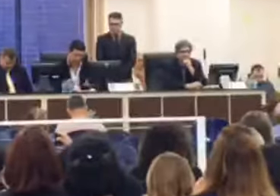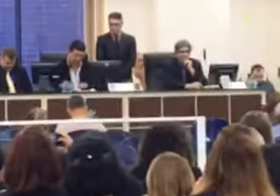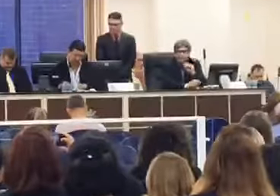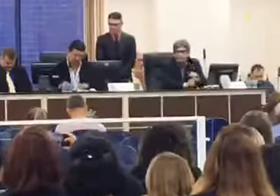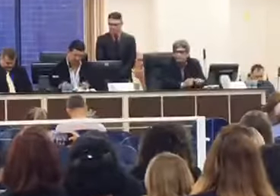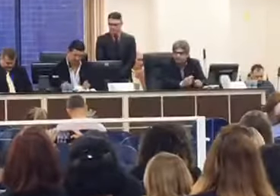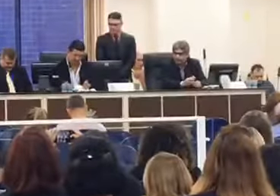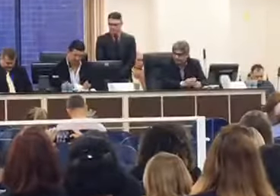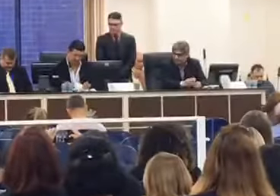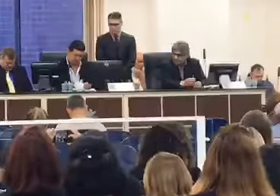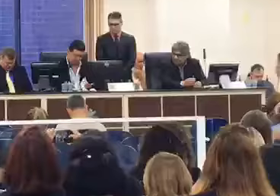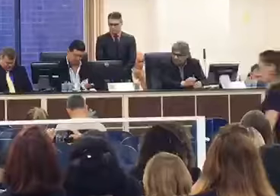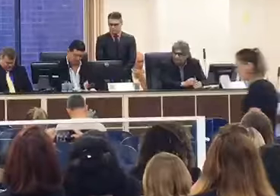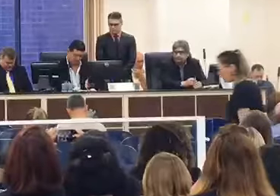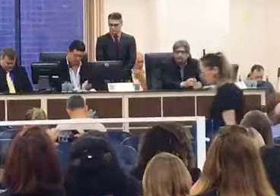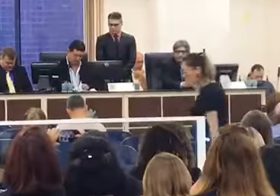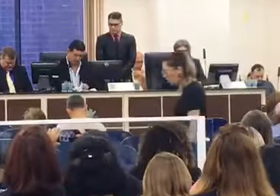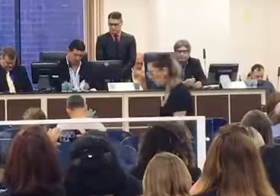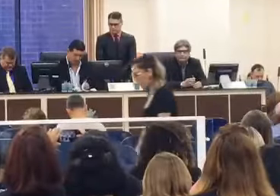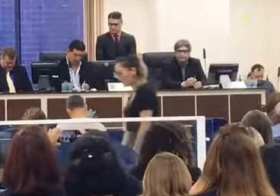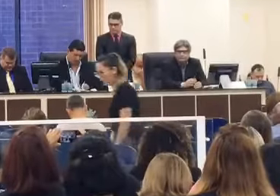número